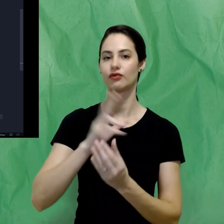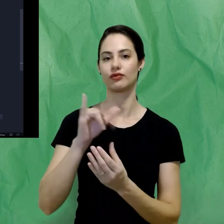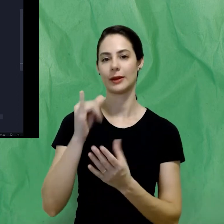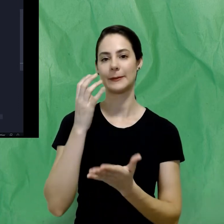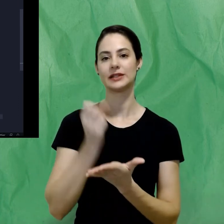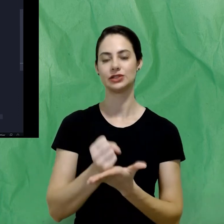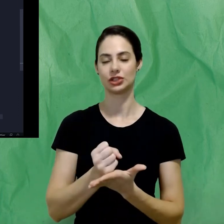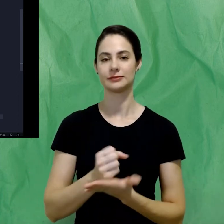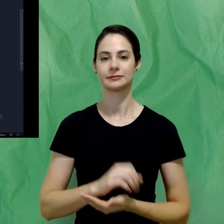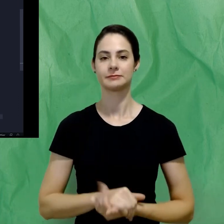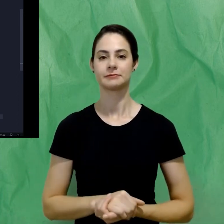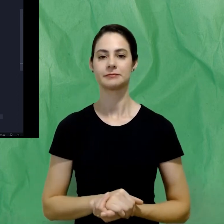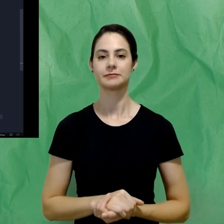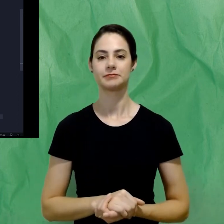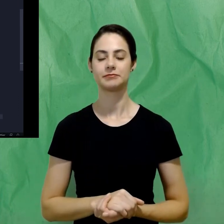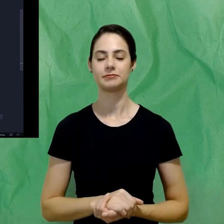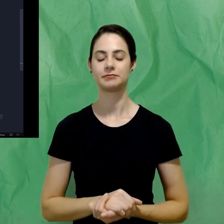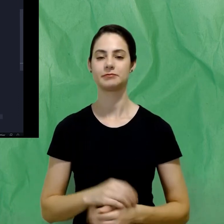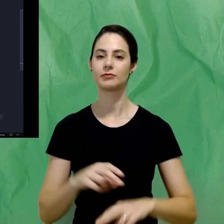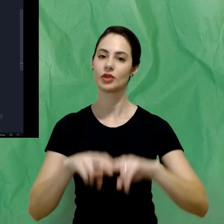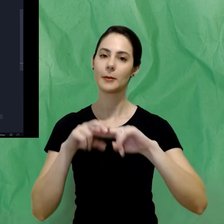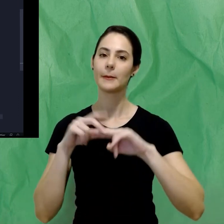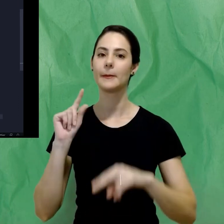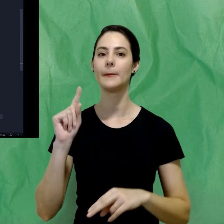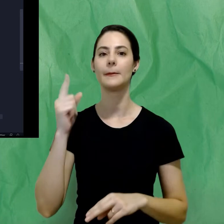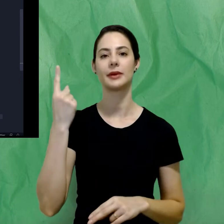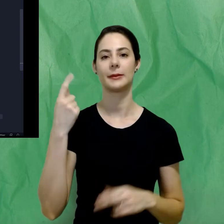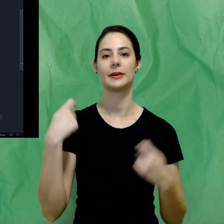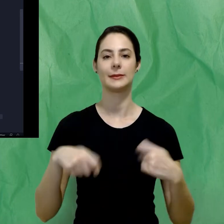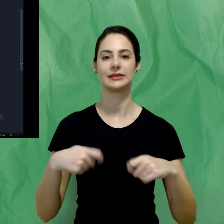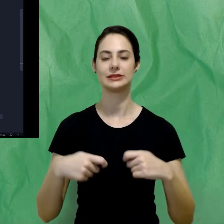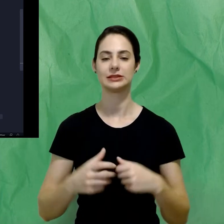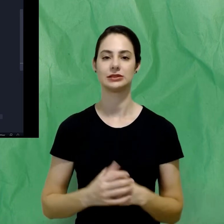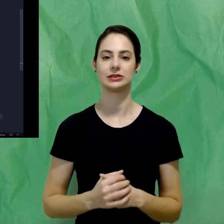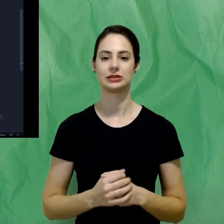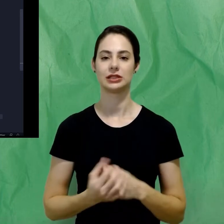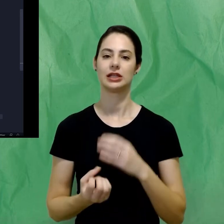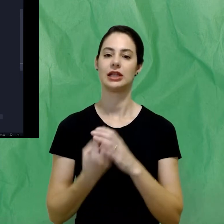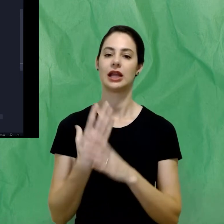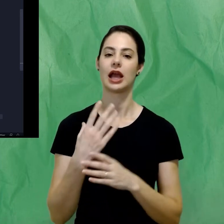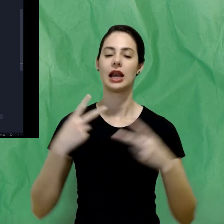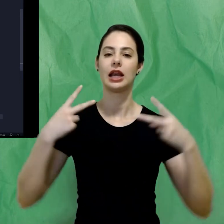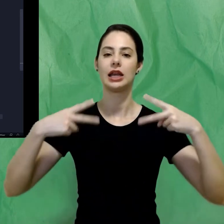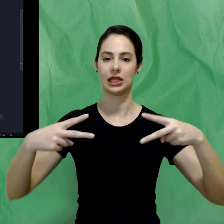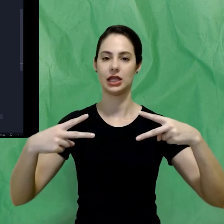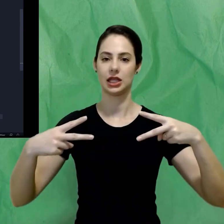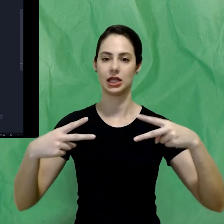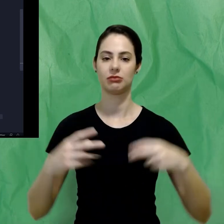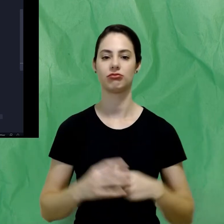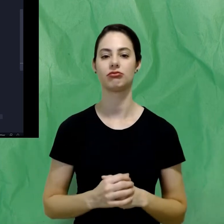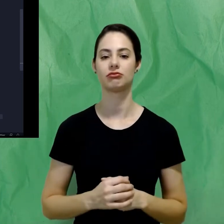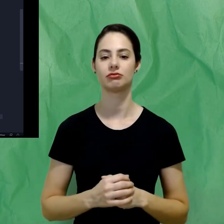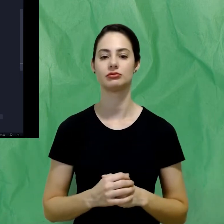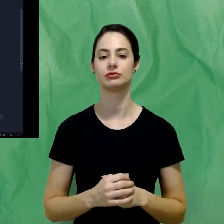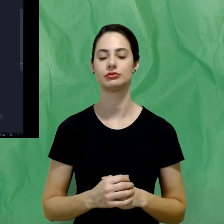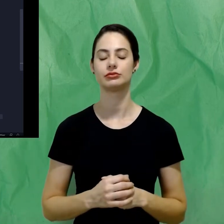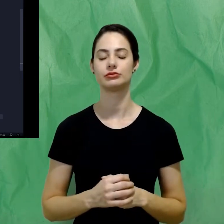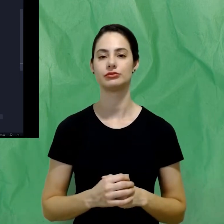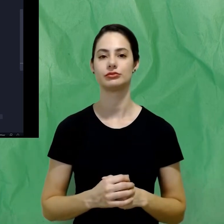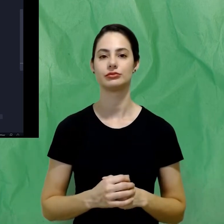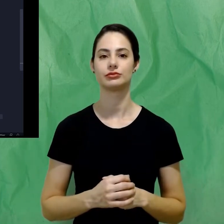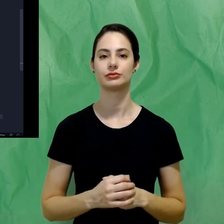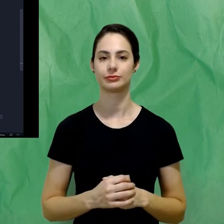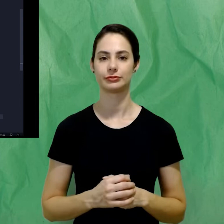baixado. Então, bora lá. Para isso, primeira coisa, a gente vai precisar criar um link temporário aqui, um local onde vai estar